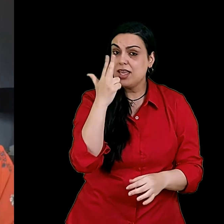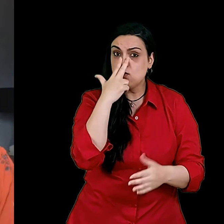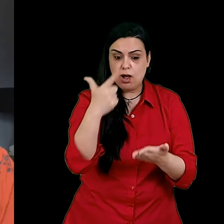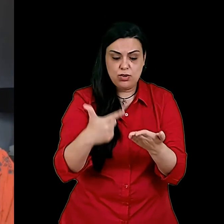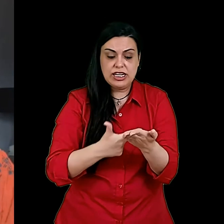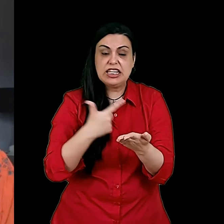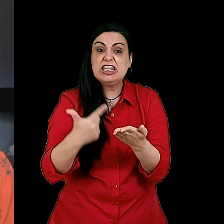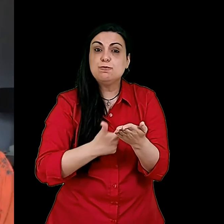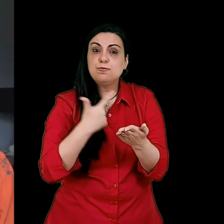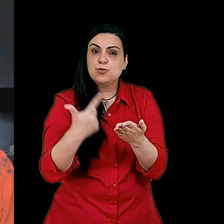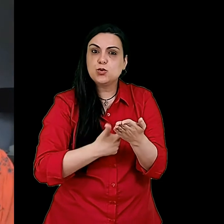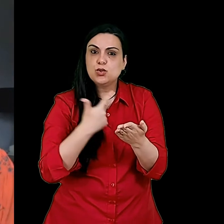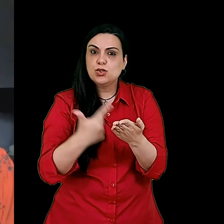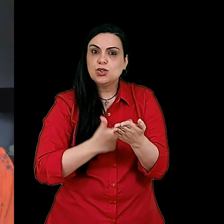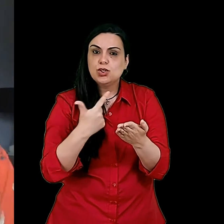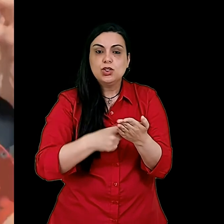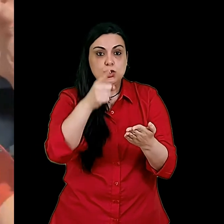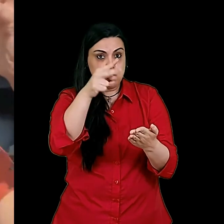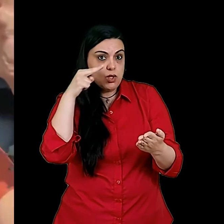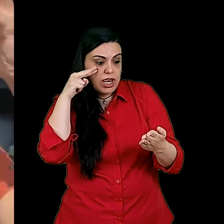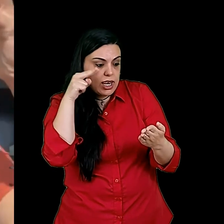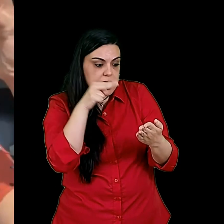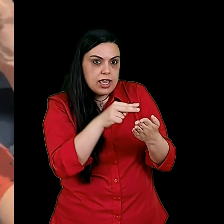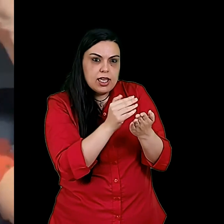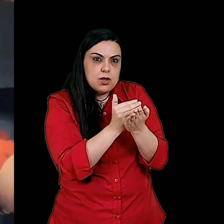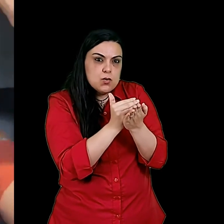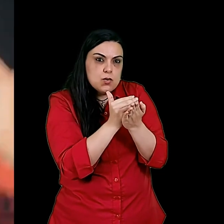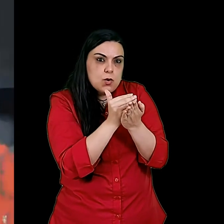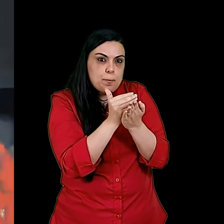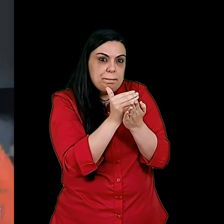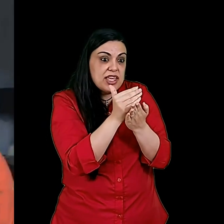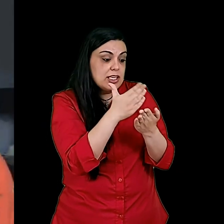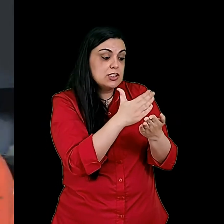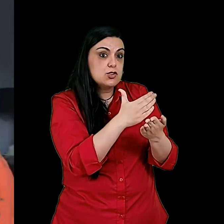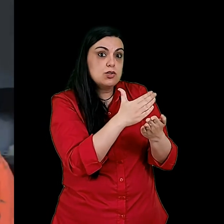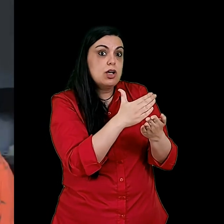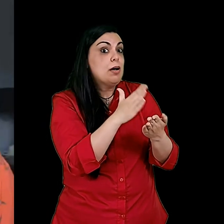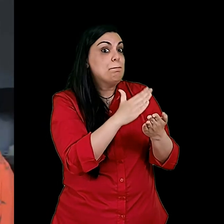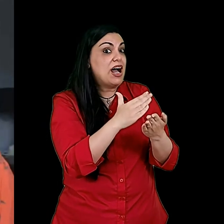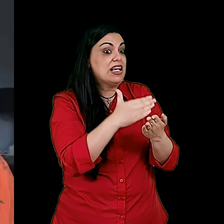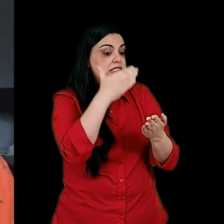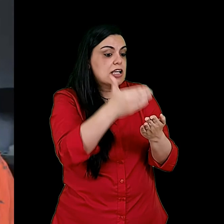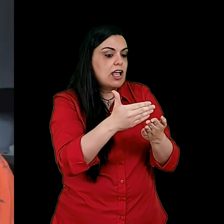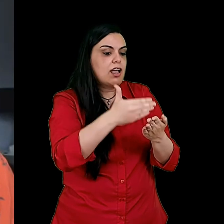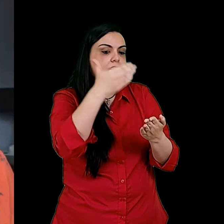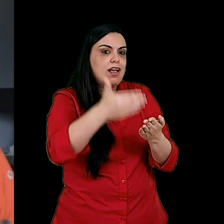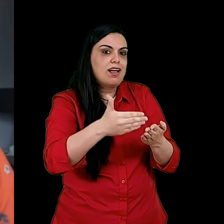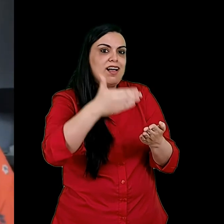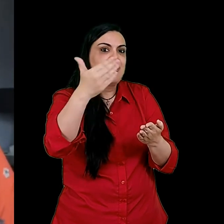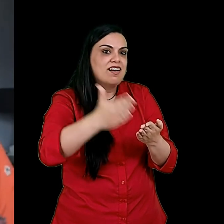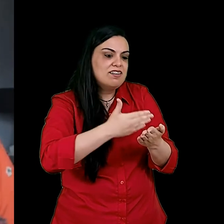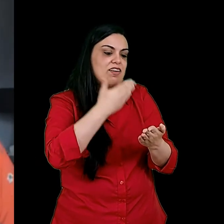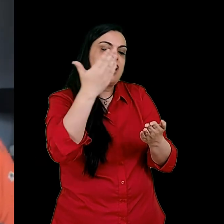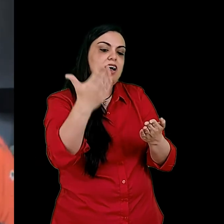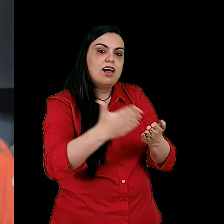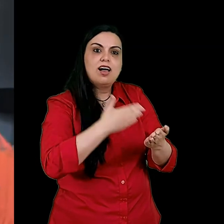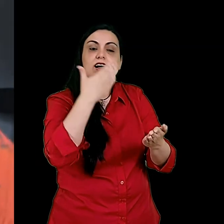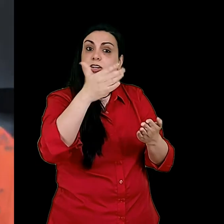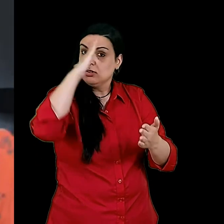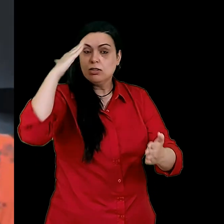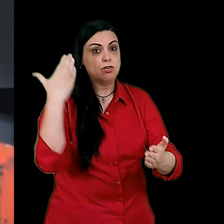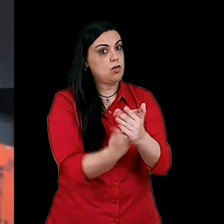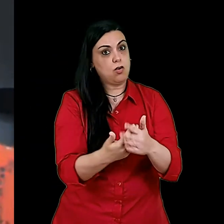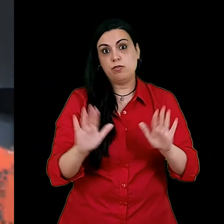se fosse a sinopse de um livro. Você vai ter a espinha dorsal do projeto de Deus, mas vai ter que caminhar em